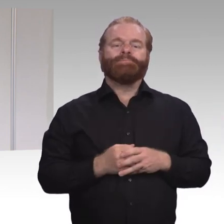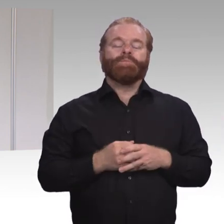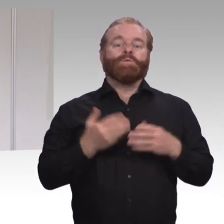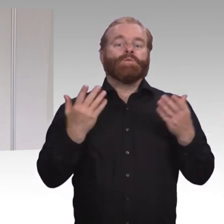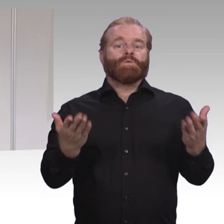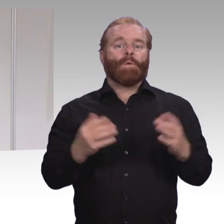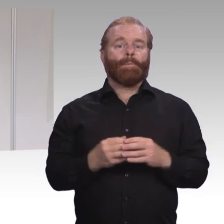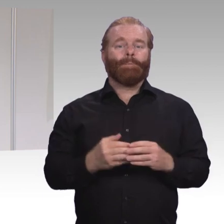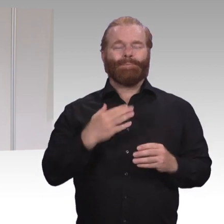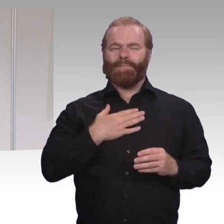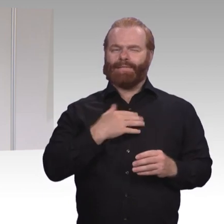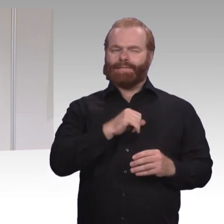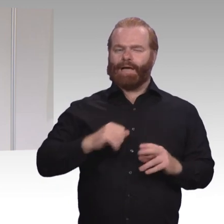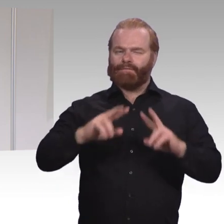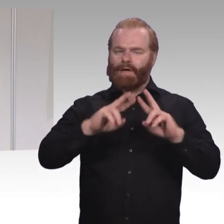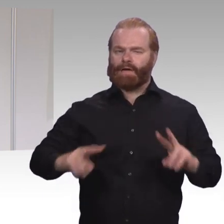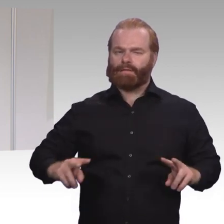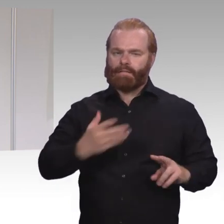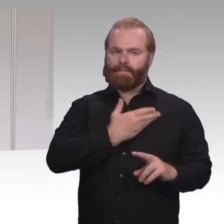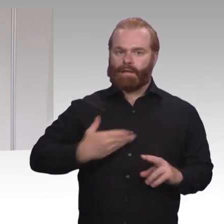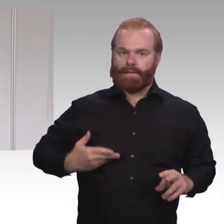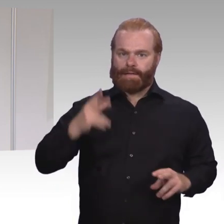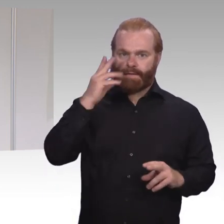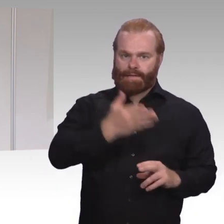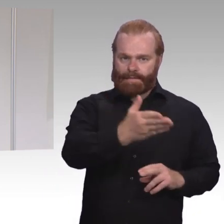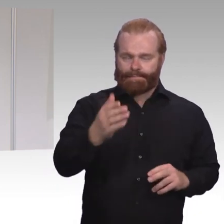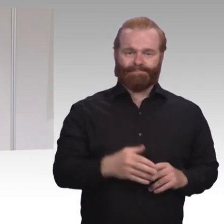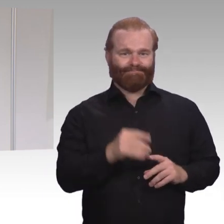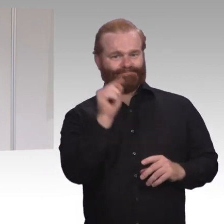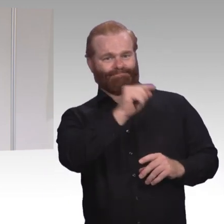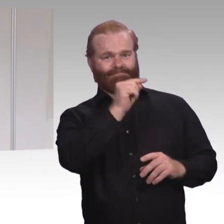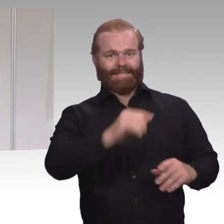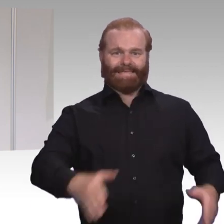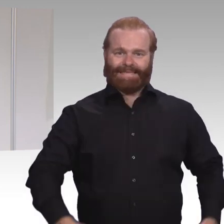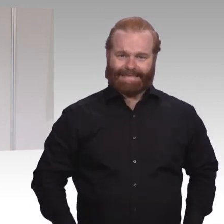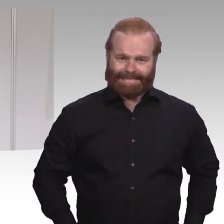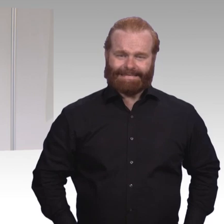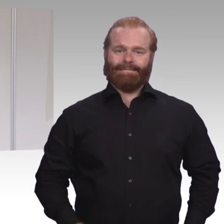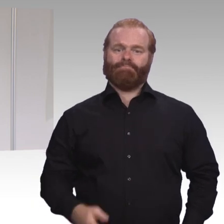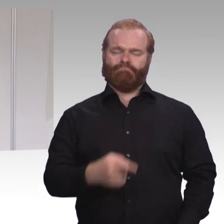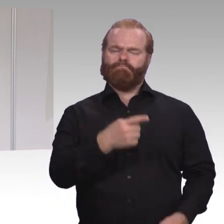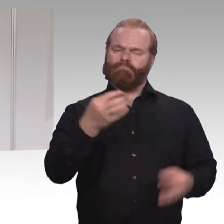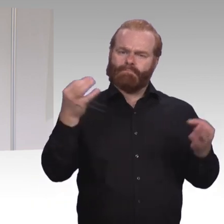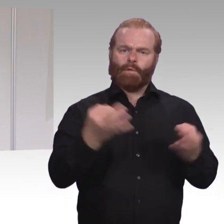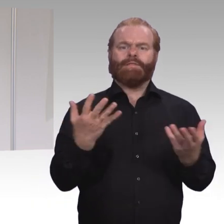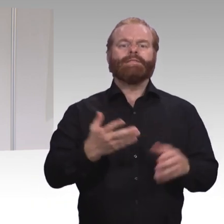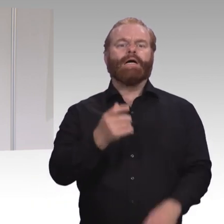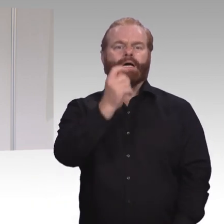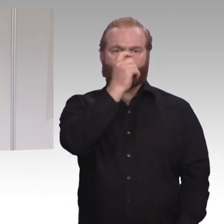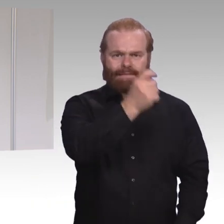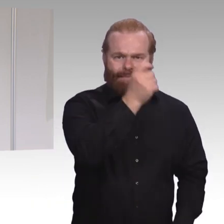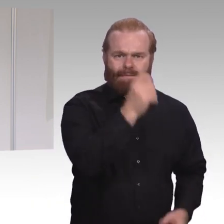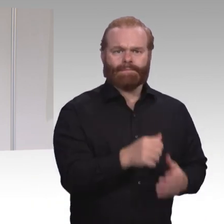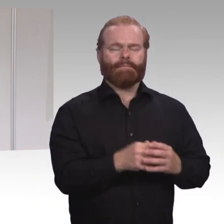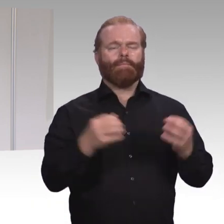mit Priorität. Denn diese Frauen und Männer dienen. Sie dienen, damit wir in Frieden und